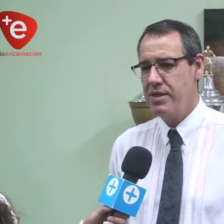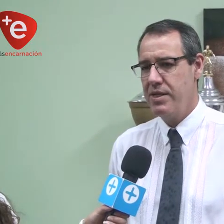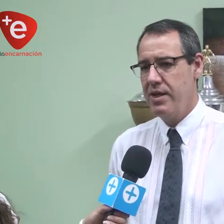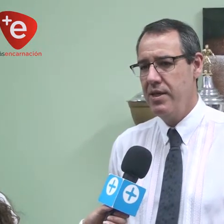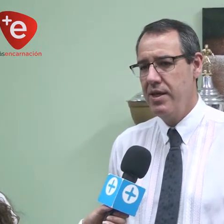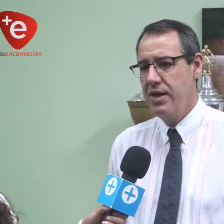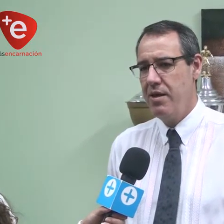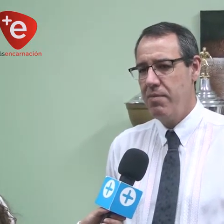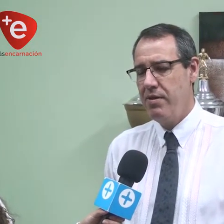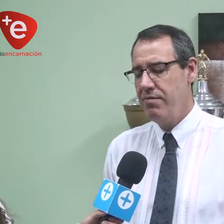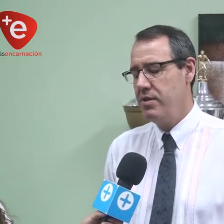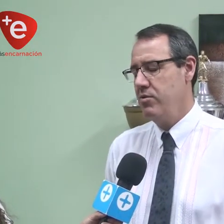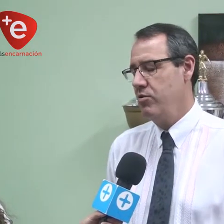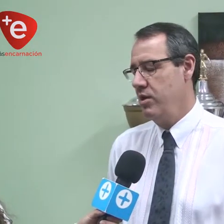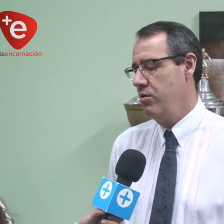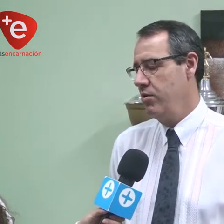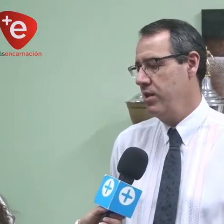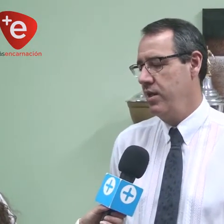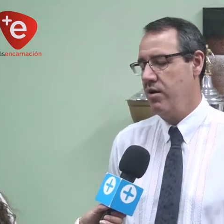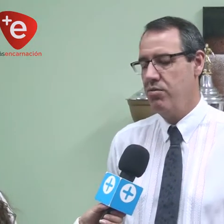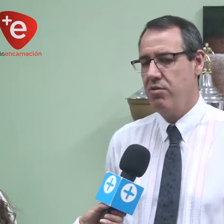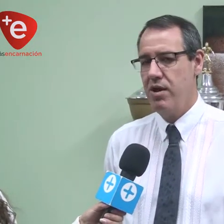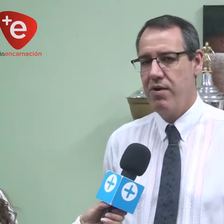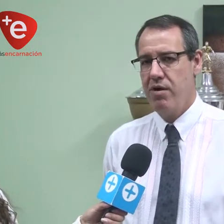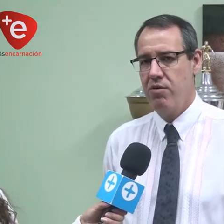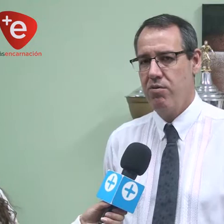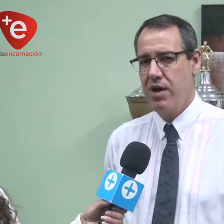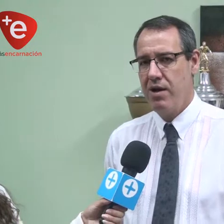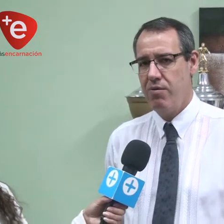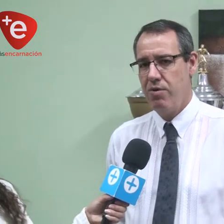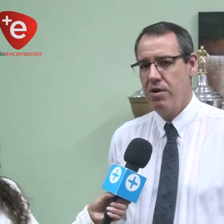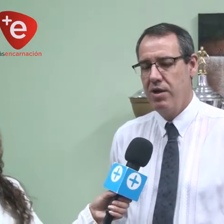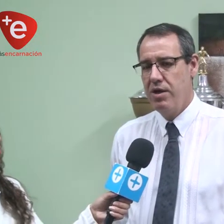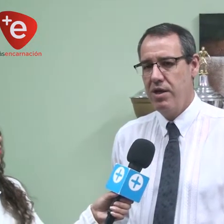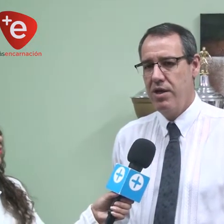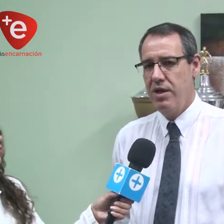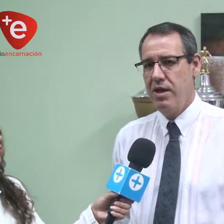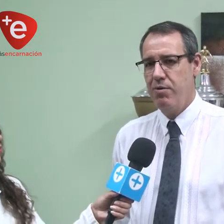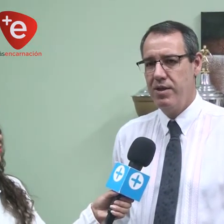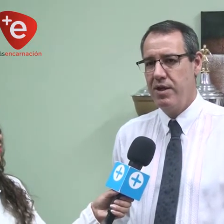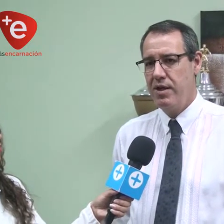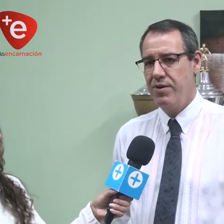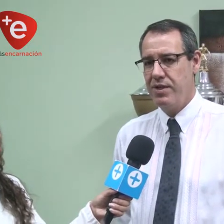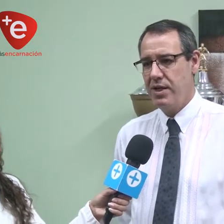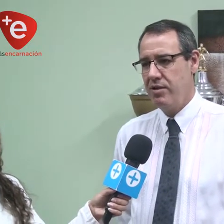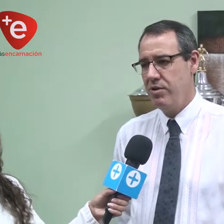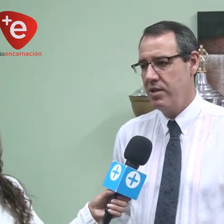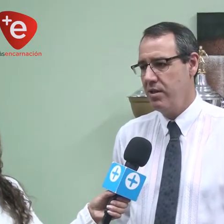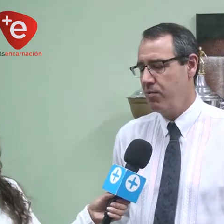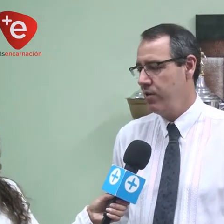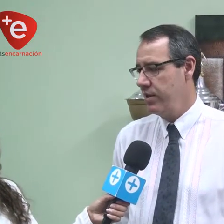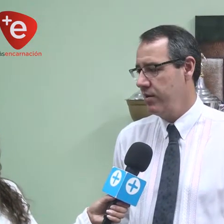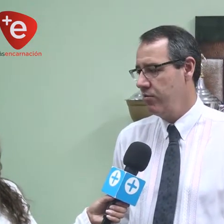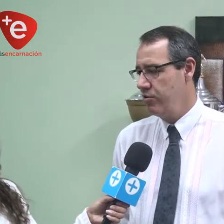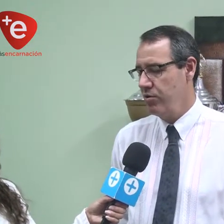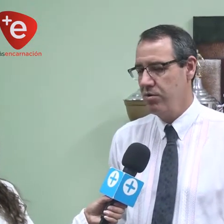de capacidad, es más difícil conseguir hoy en día un trabajo, una labor. Y la política de la Universidad Nacional de